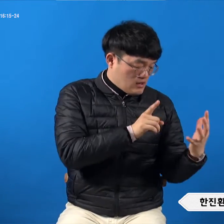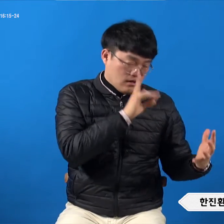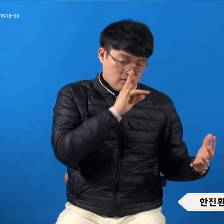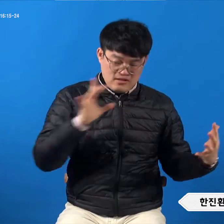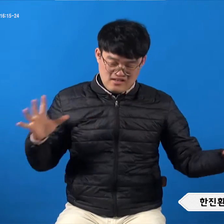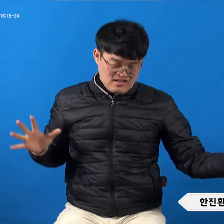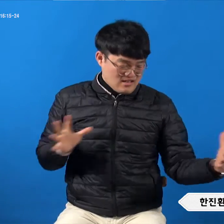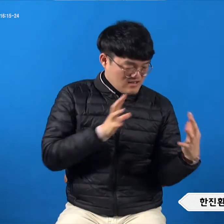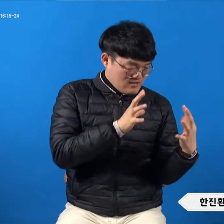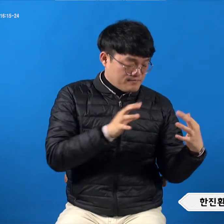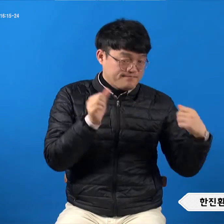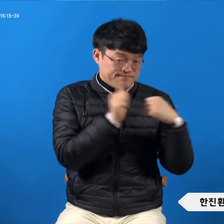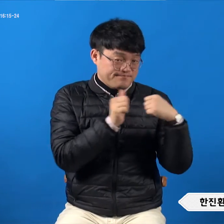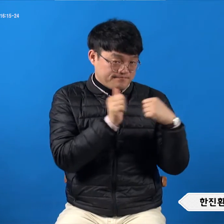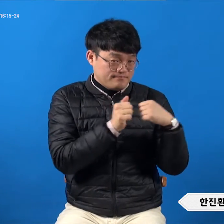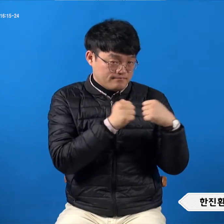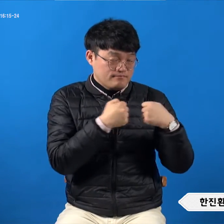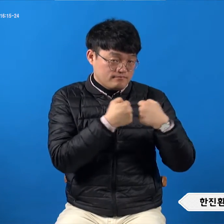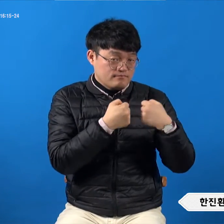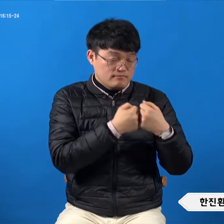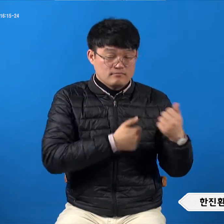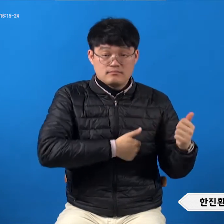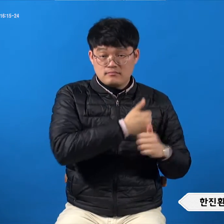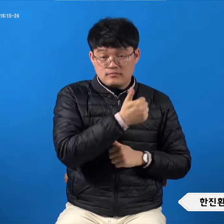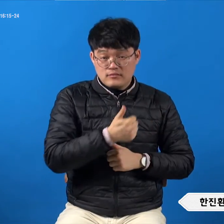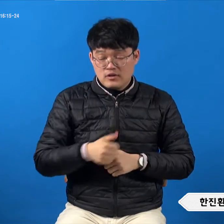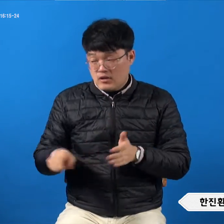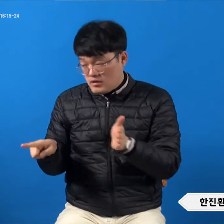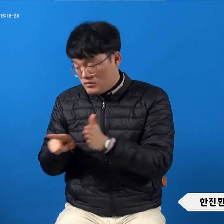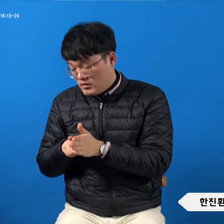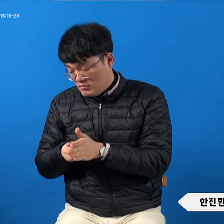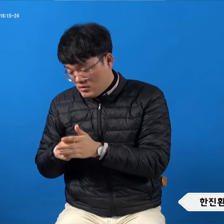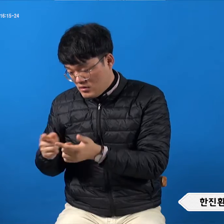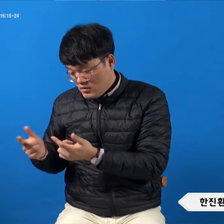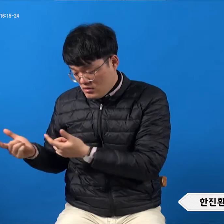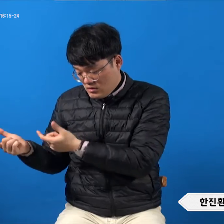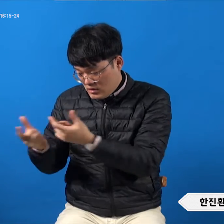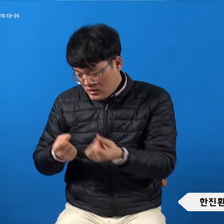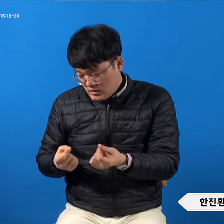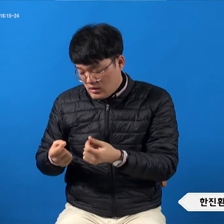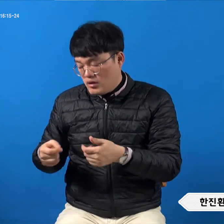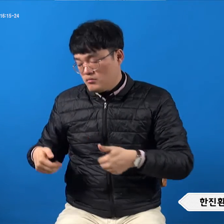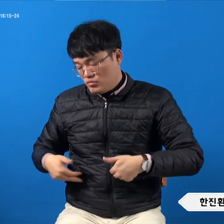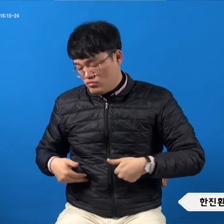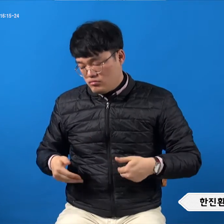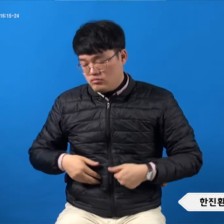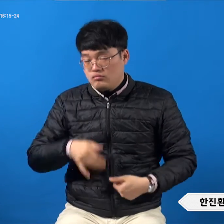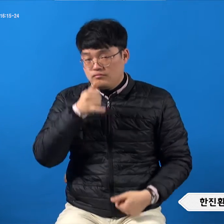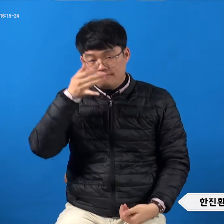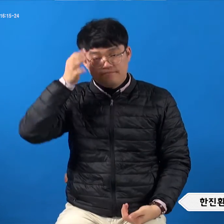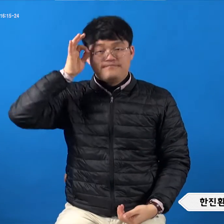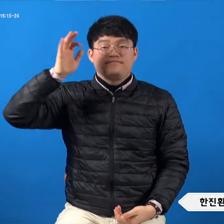동지들이 필요하다는 것을 일깨워주는 말씀이구나 하는 것을 새삼 깨닫게 되었습니다.